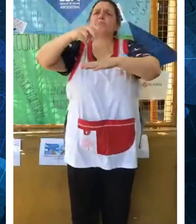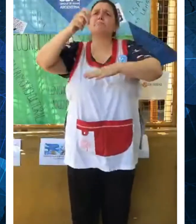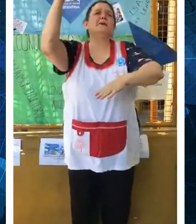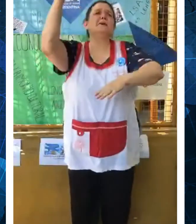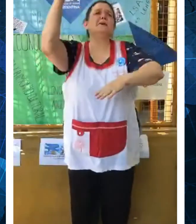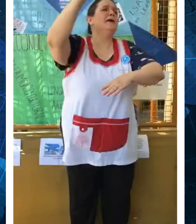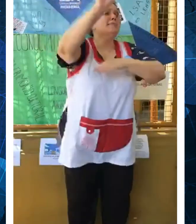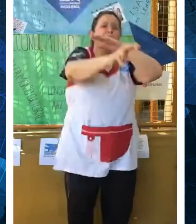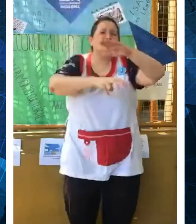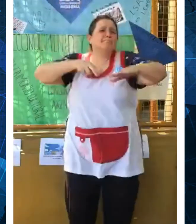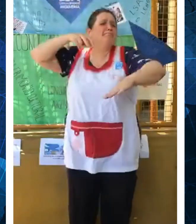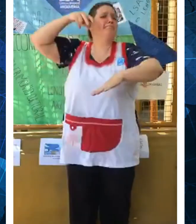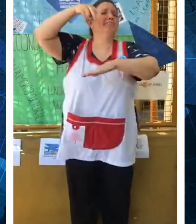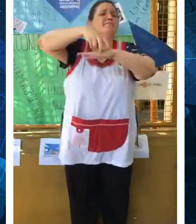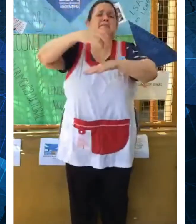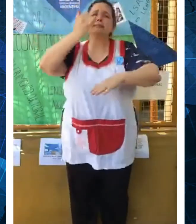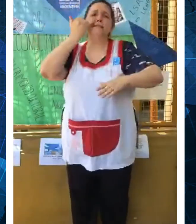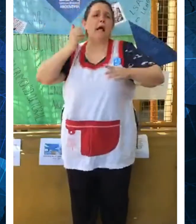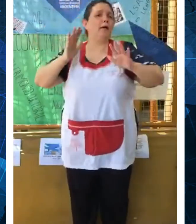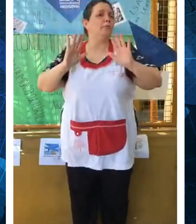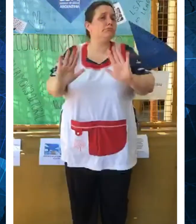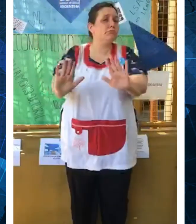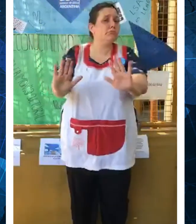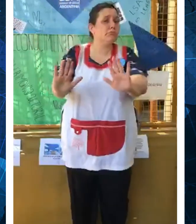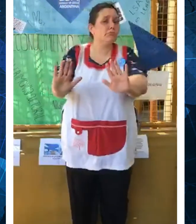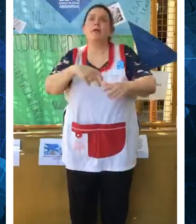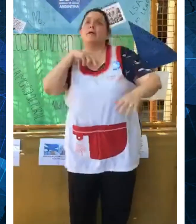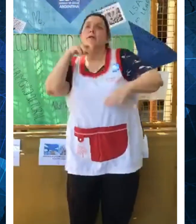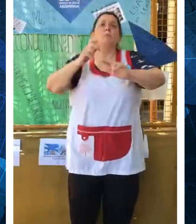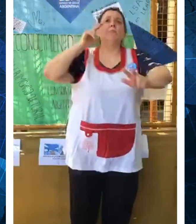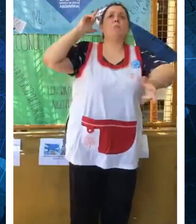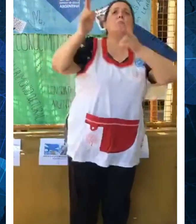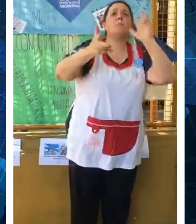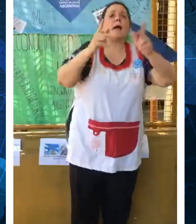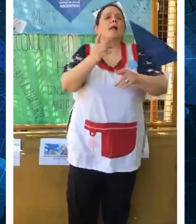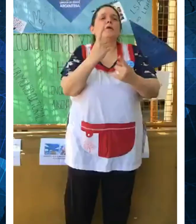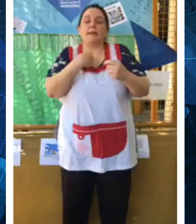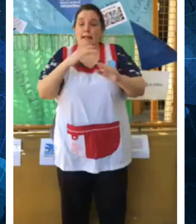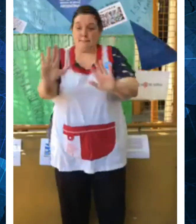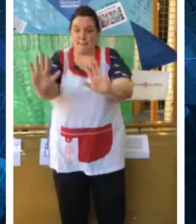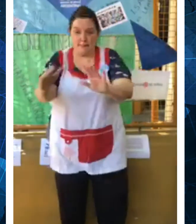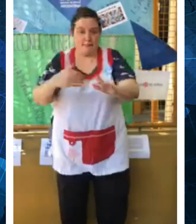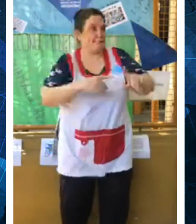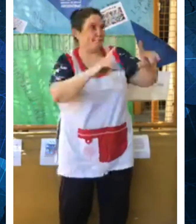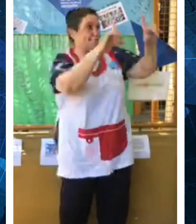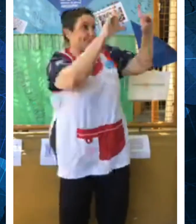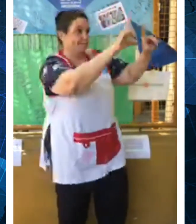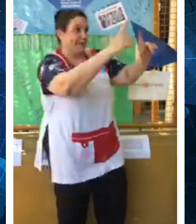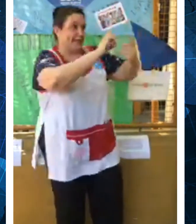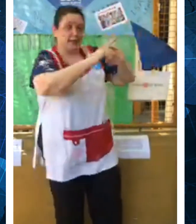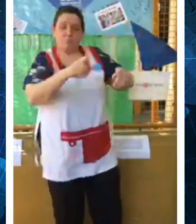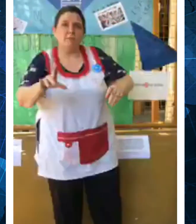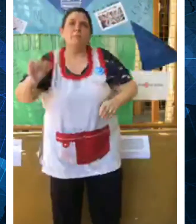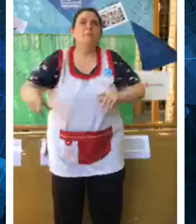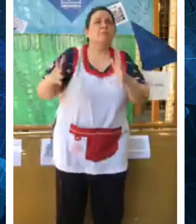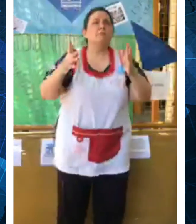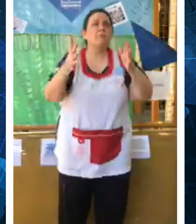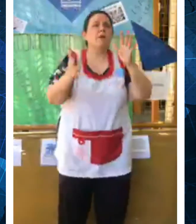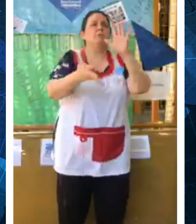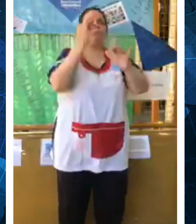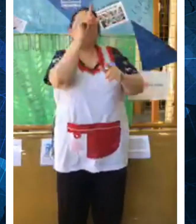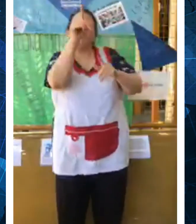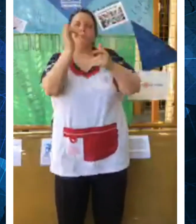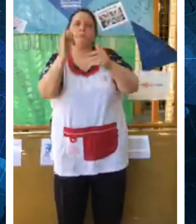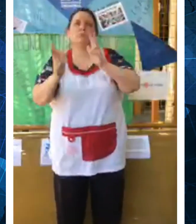lengua de señas argentina. Y cuando nosotros los convocábamos en cada acto para cantar, decían, yo quiero cantar, yo